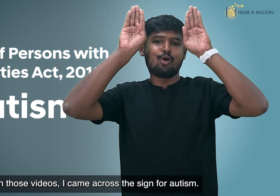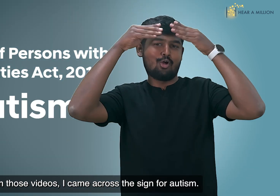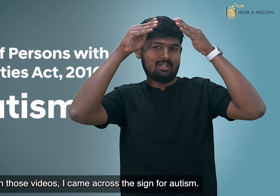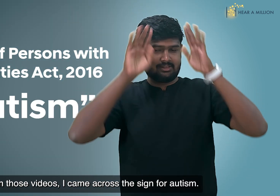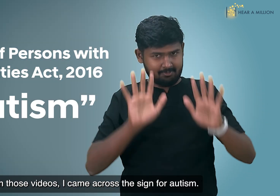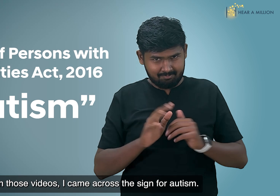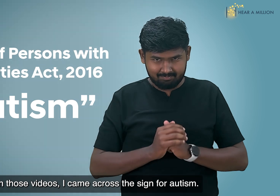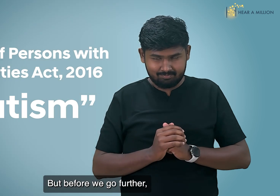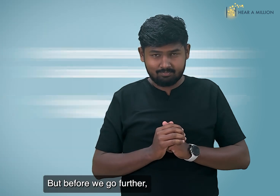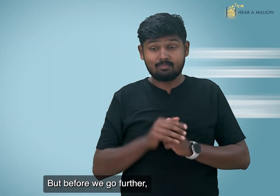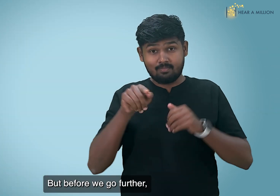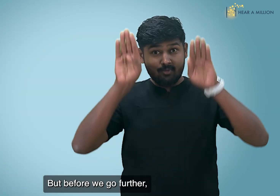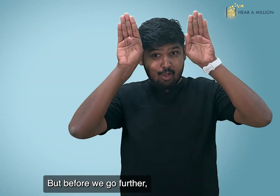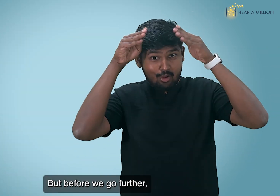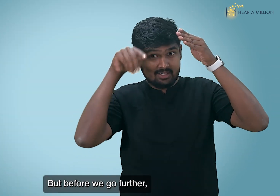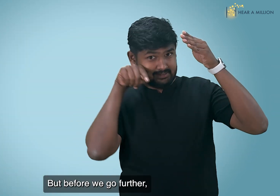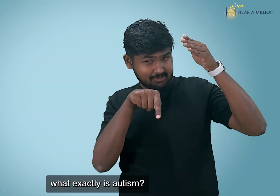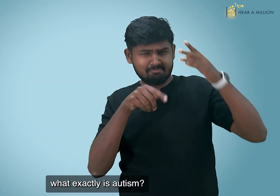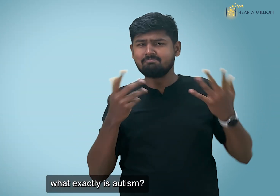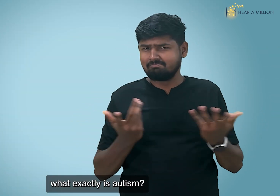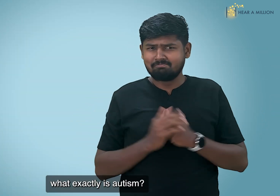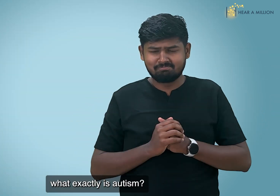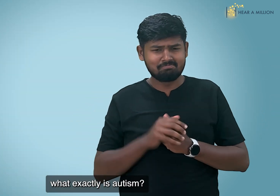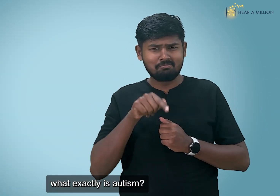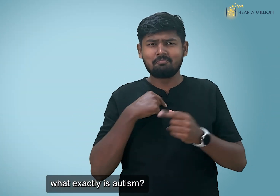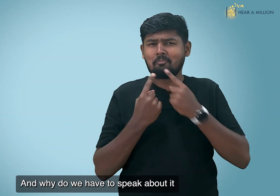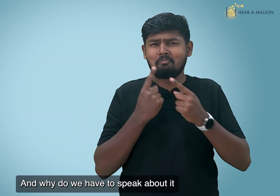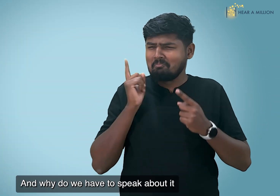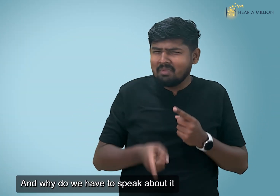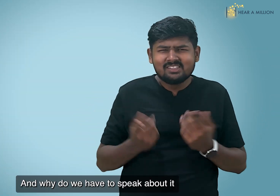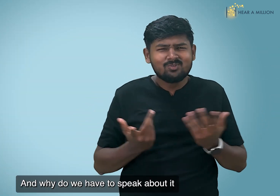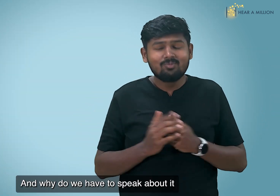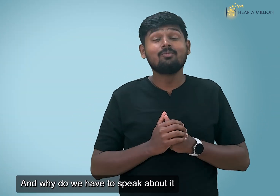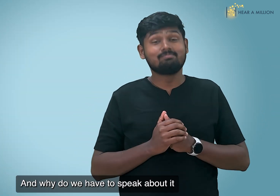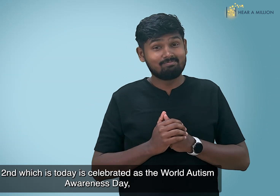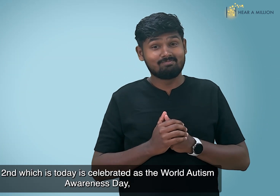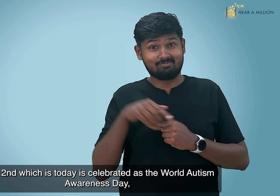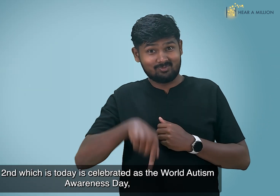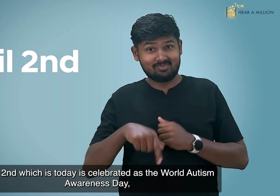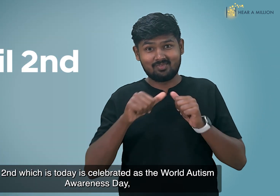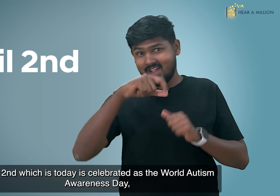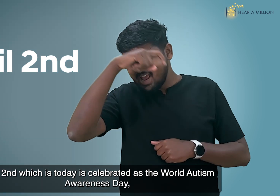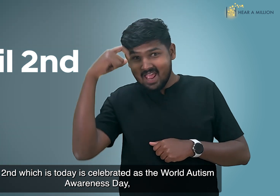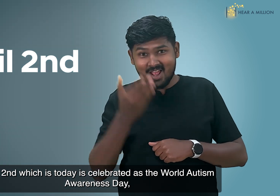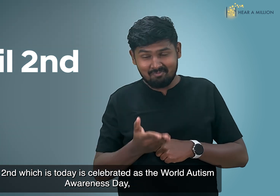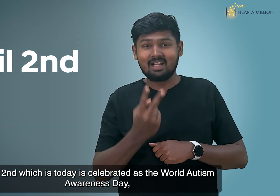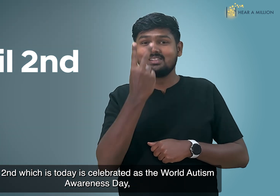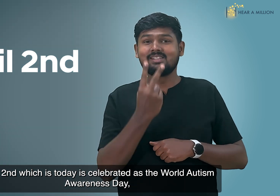थी। उन वीडियोस में मुझे ऑटिज्म का संकेत मिला। लेकिन आगे बढ़ने से पहले ऑटिज्म वास्तविकता में क्या है और हम इसके बारे में क्यों बोल रहे